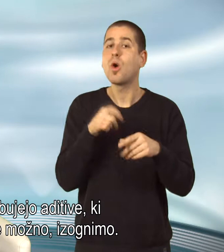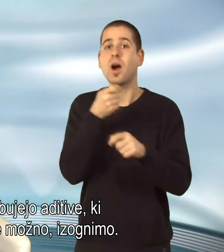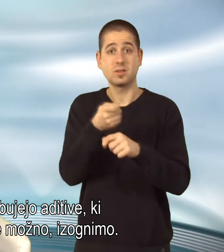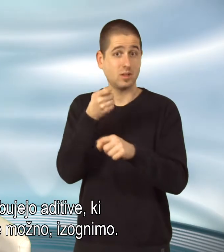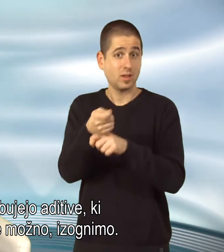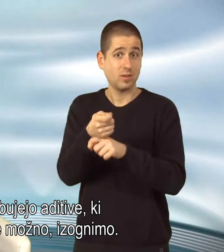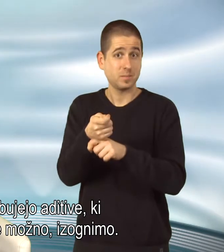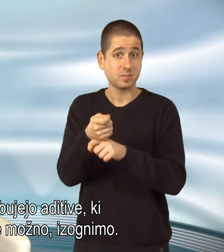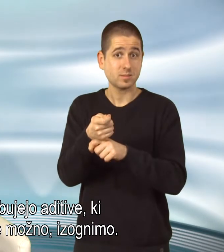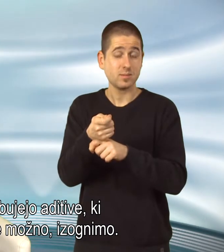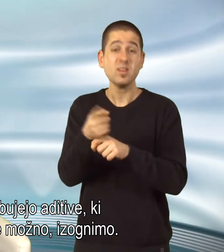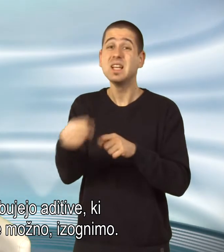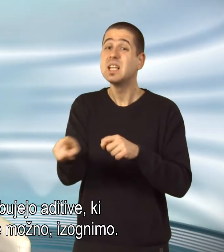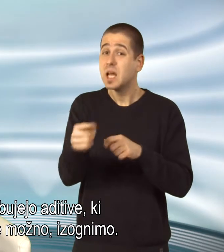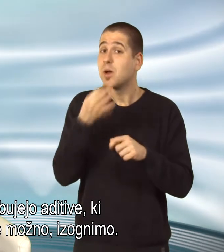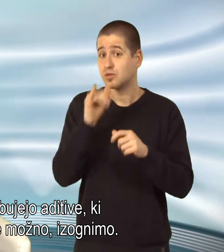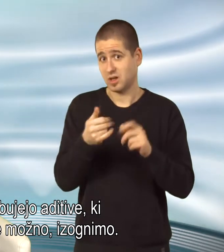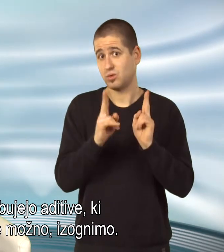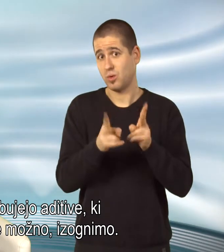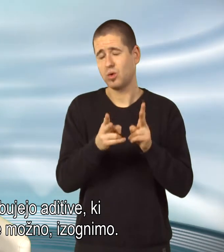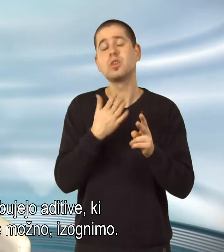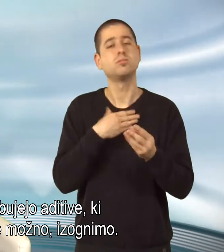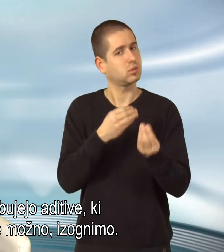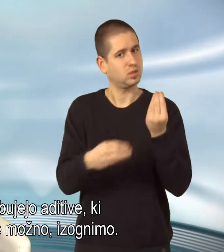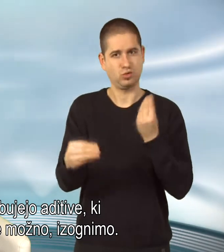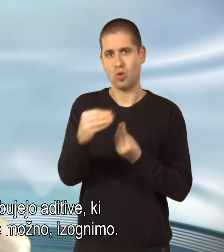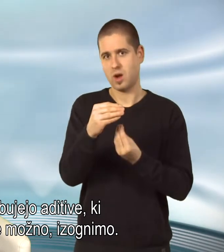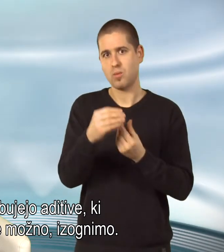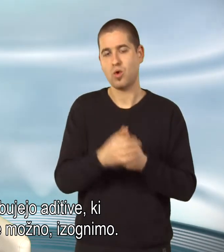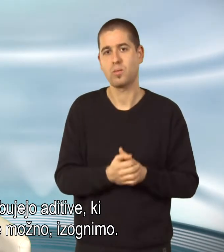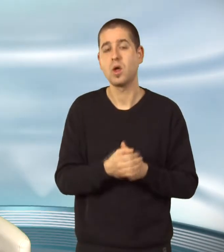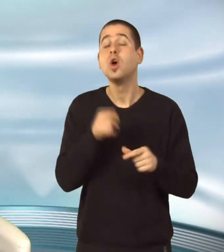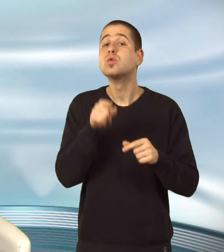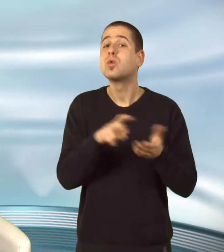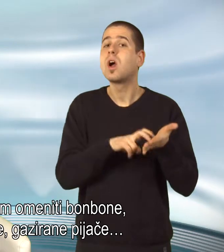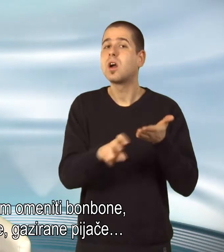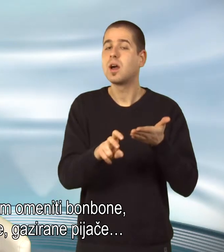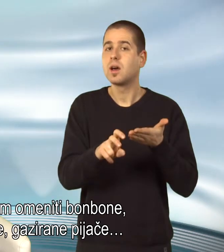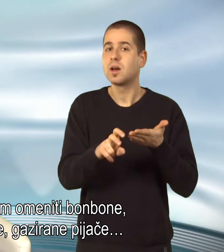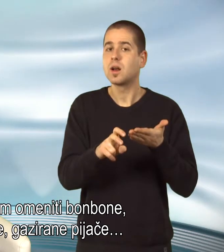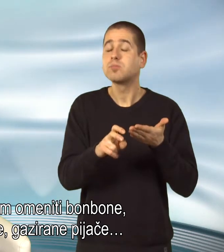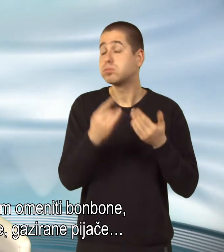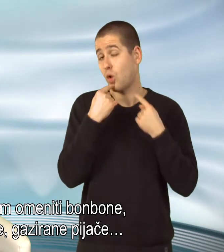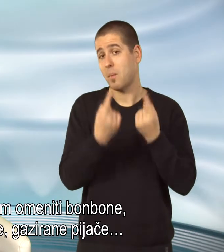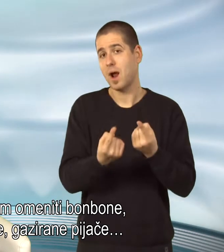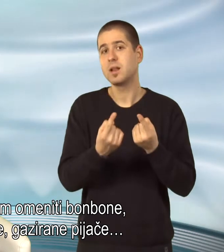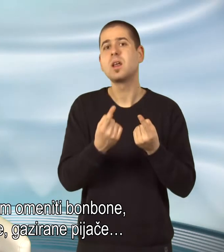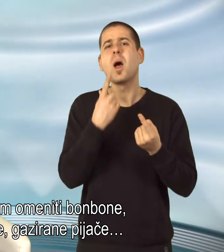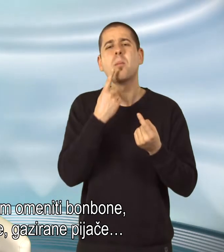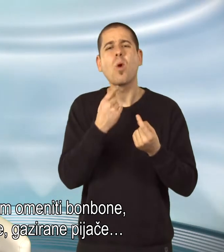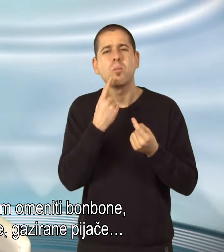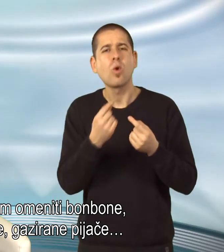vsebujejo aditive, ki se jim, če je le to mogoče, izognemo. Tu gre predvsem